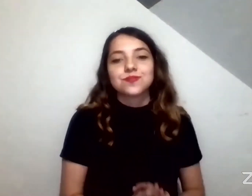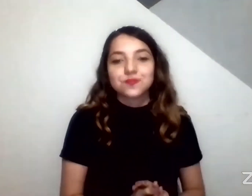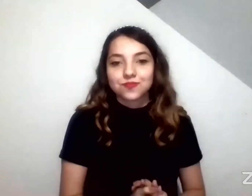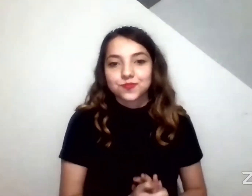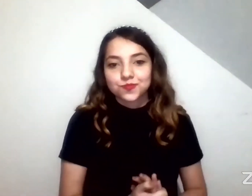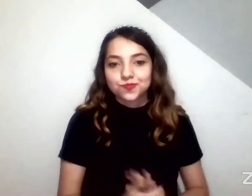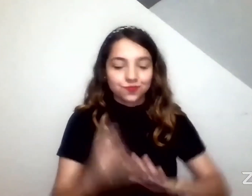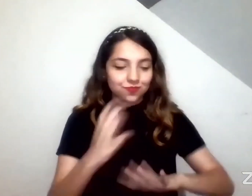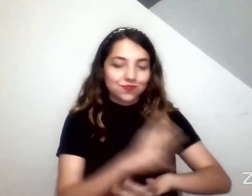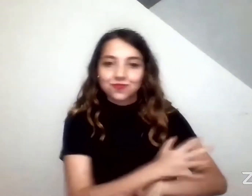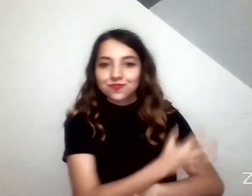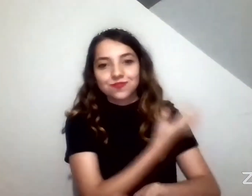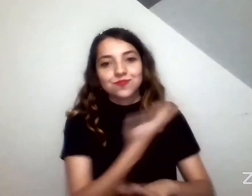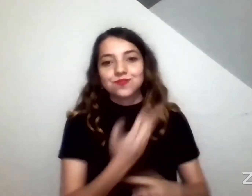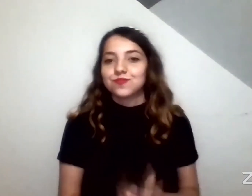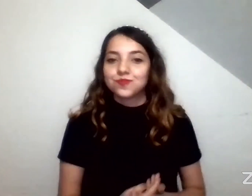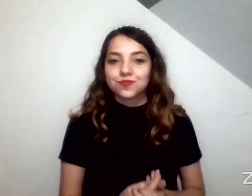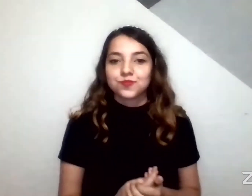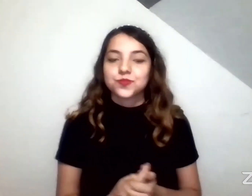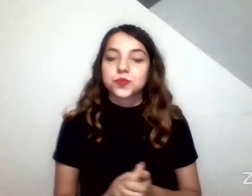Aquilo tocou meu coração e eu fiquei emocionada.